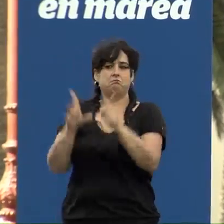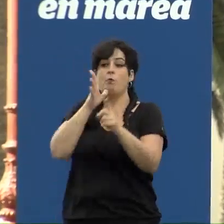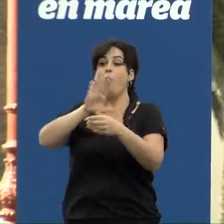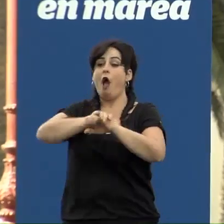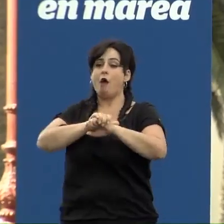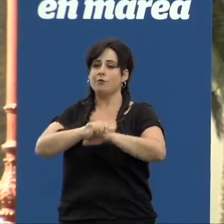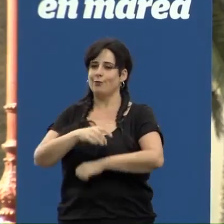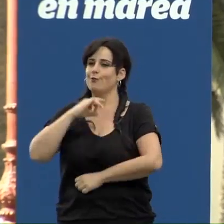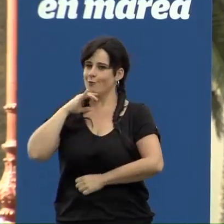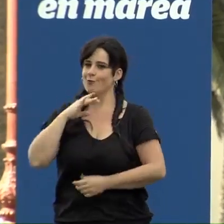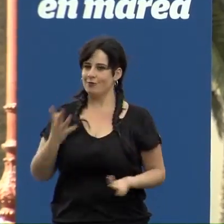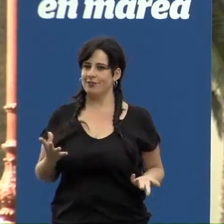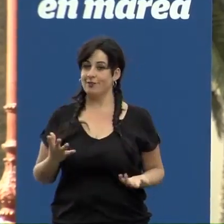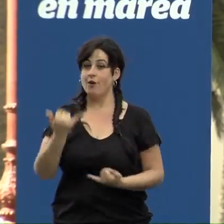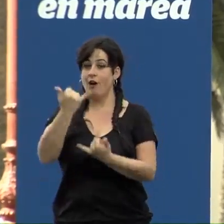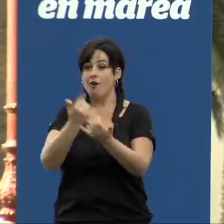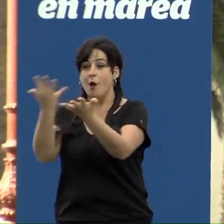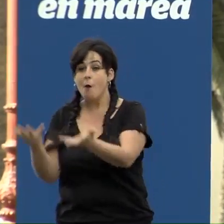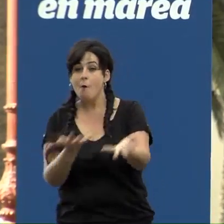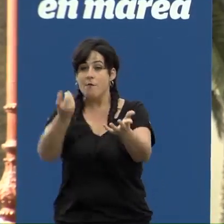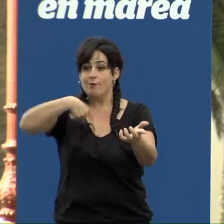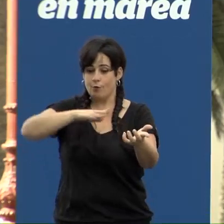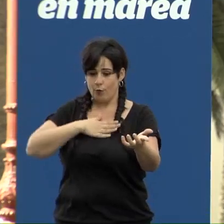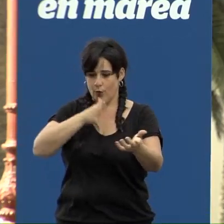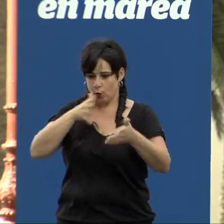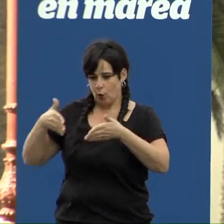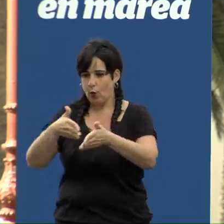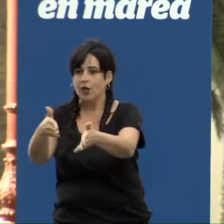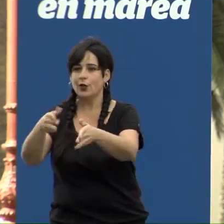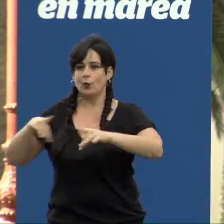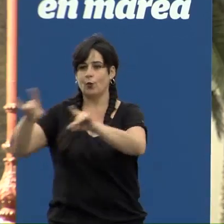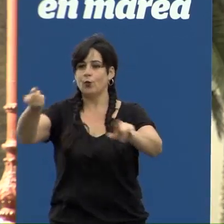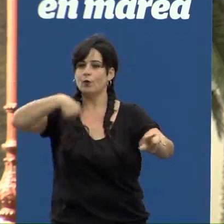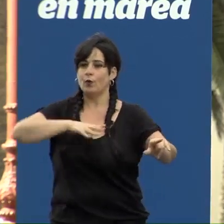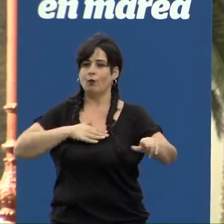lles importou regalar o noso vento, os nosos ríos, o noso territorio.